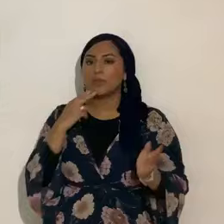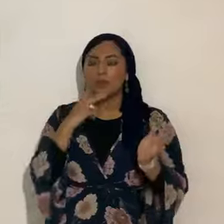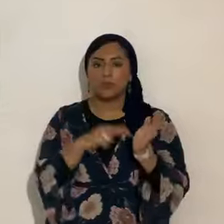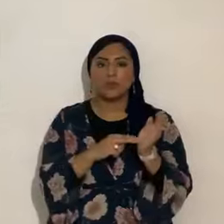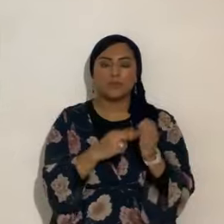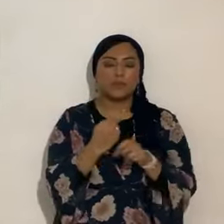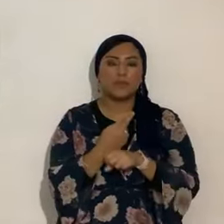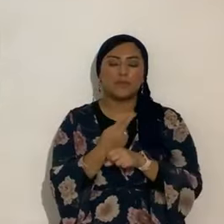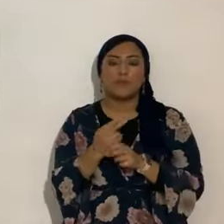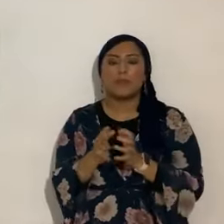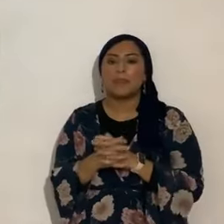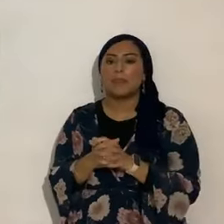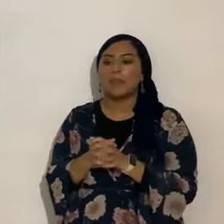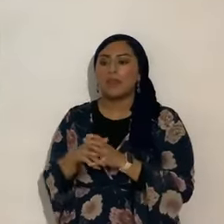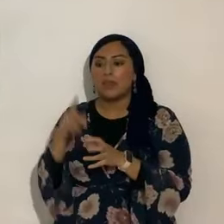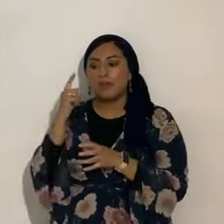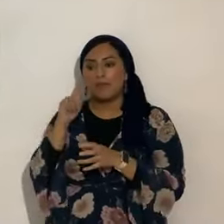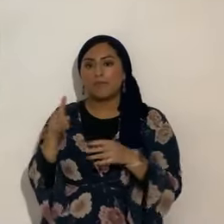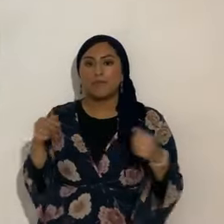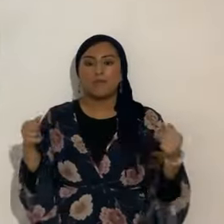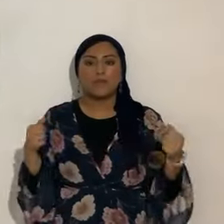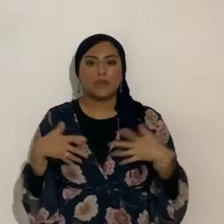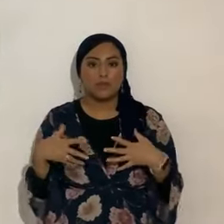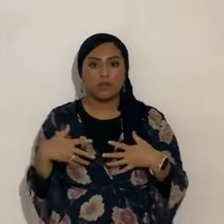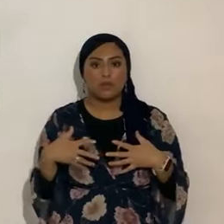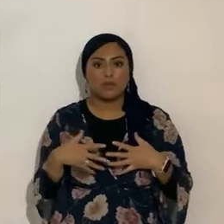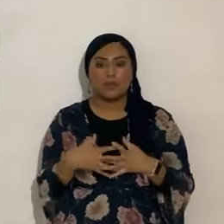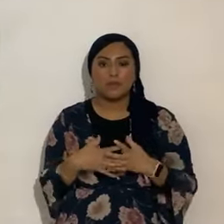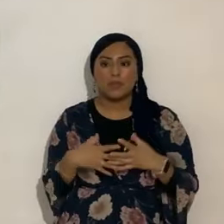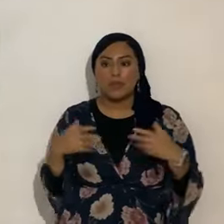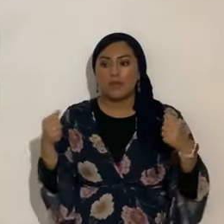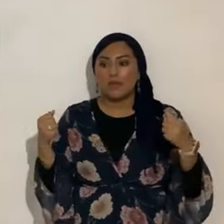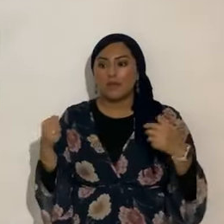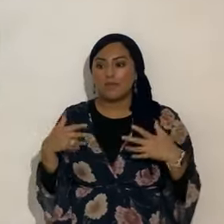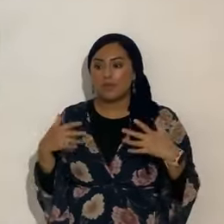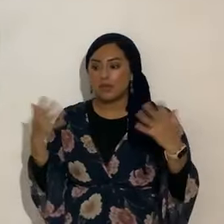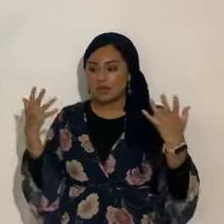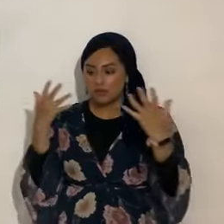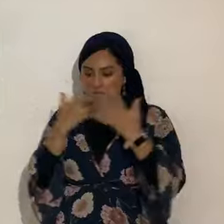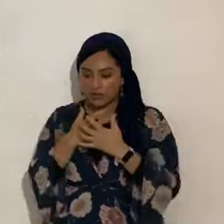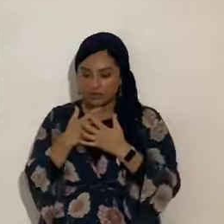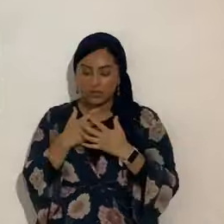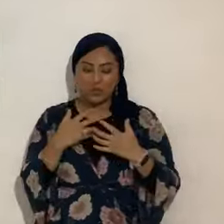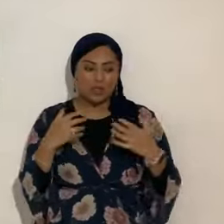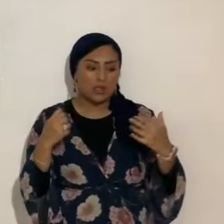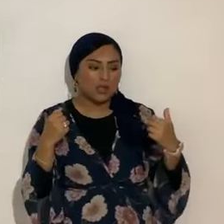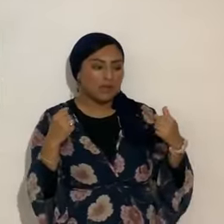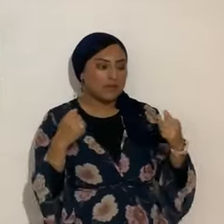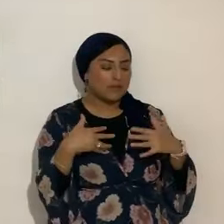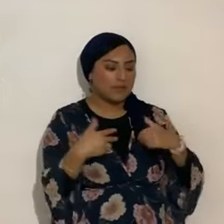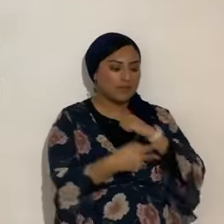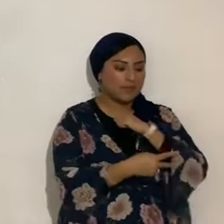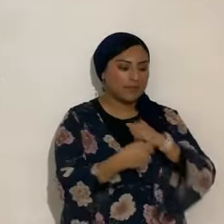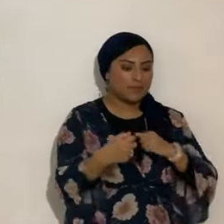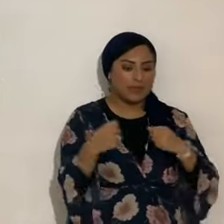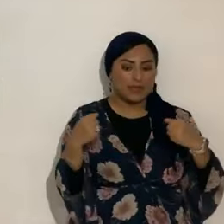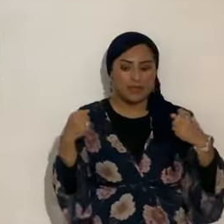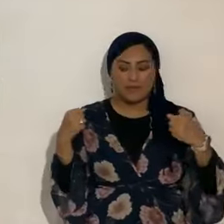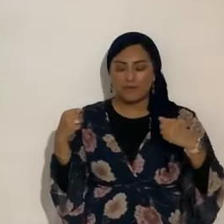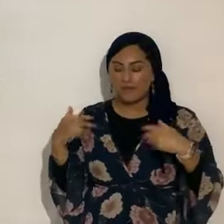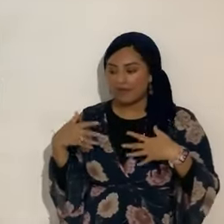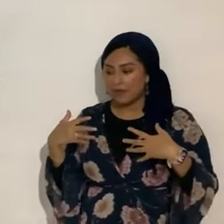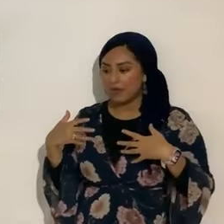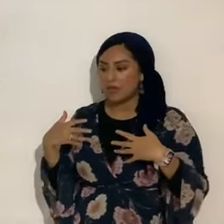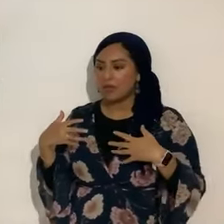servir. Es por miedo. Miedo a la oscuridad, miedo a ser asaltado, miedo a ser